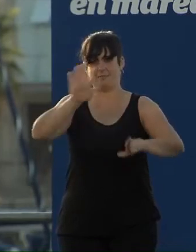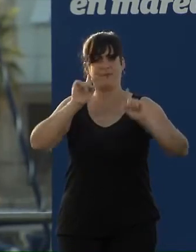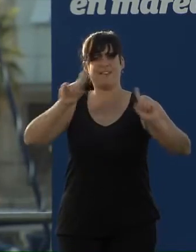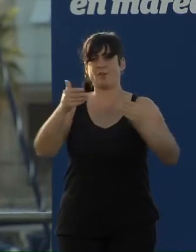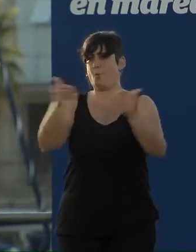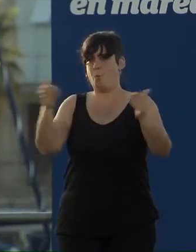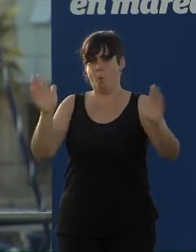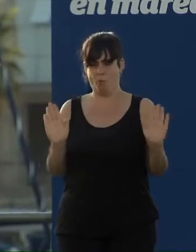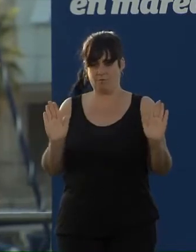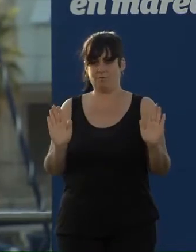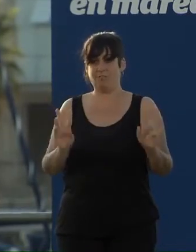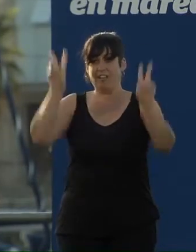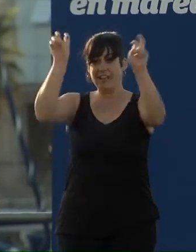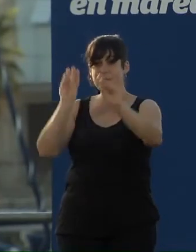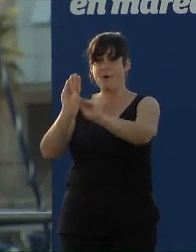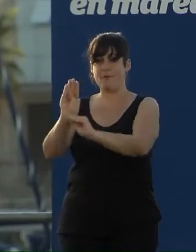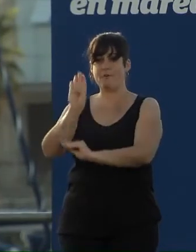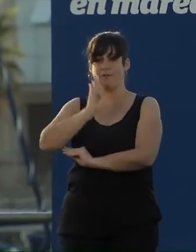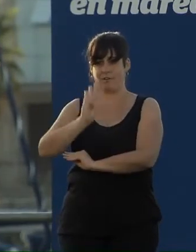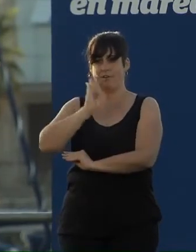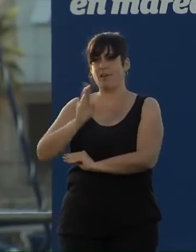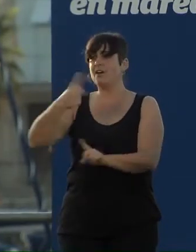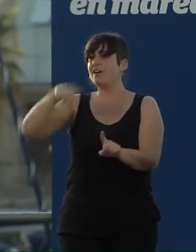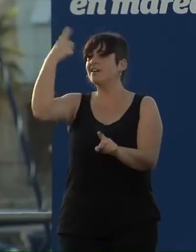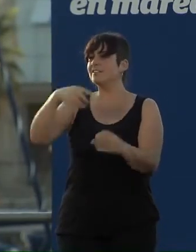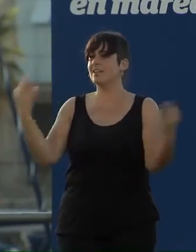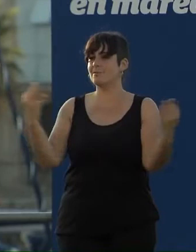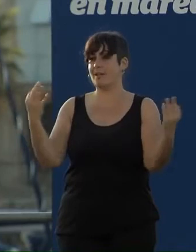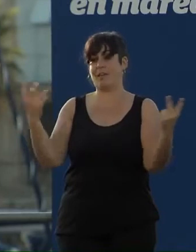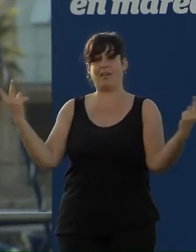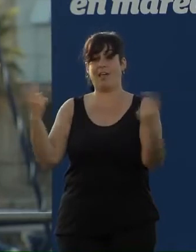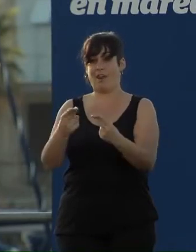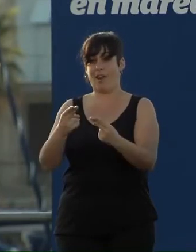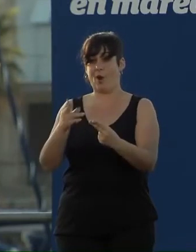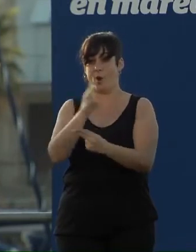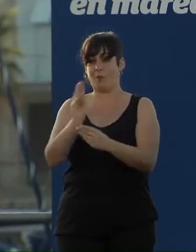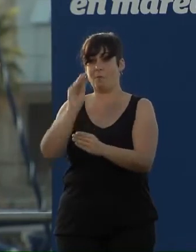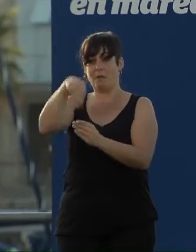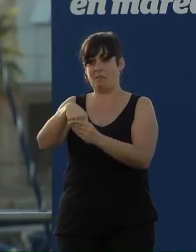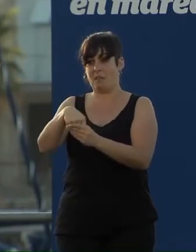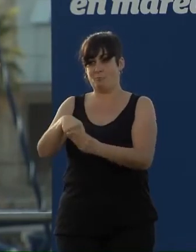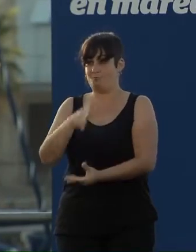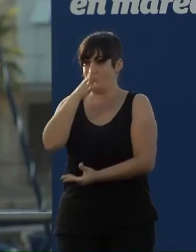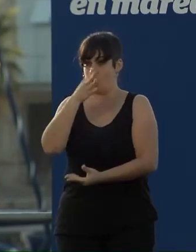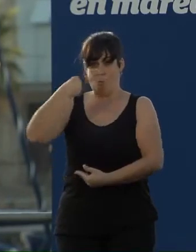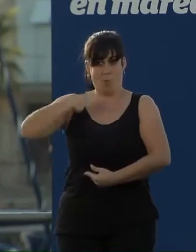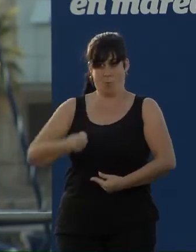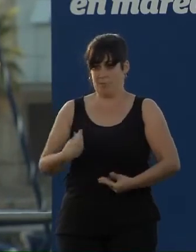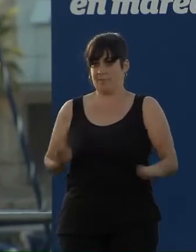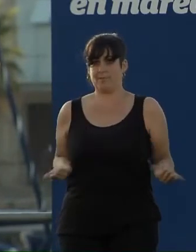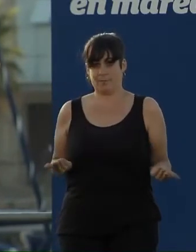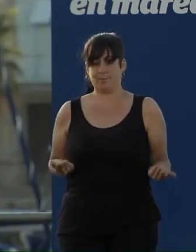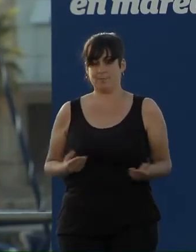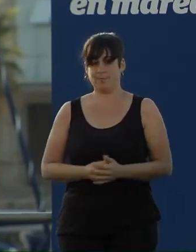financiamiento ilegal sabemos que seguramente eso o que lev tambén os recortes dentro partido popular o